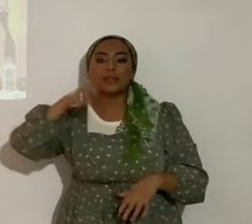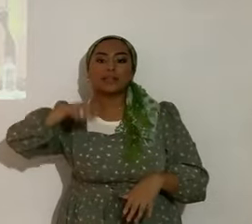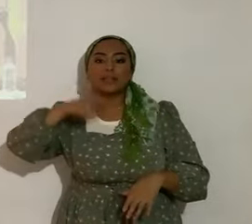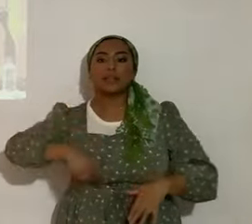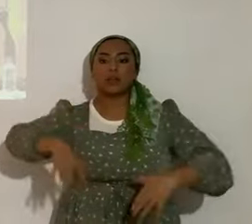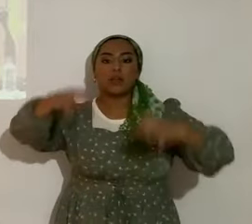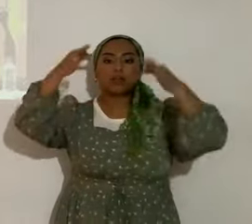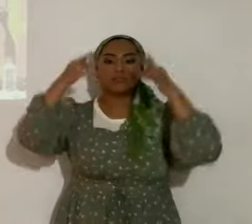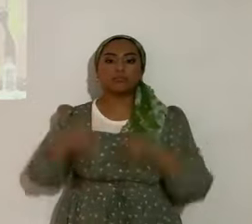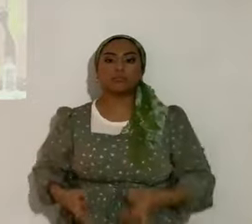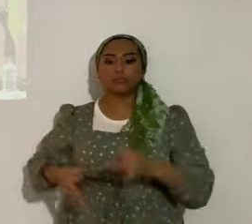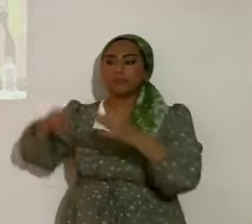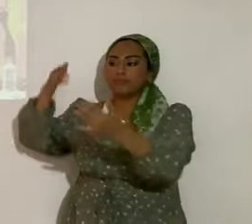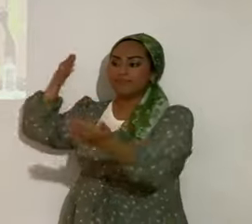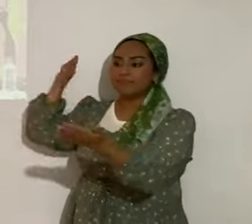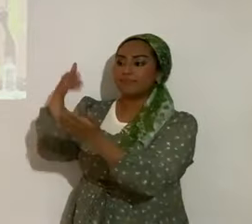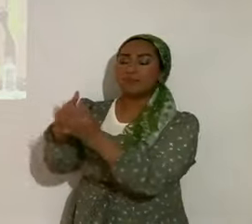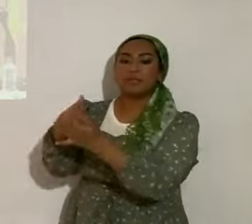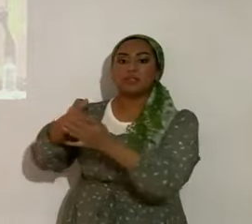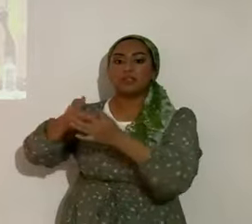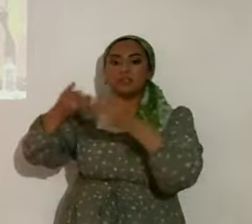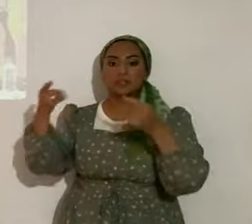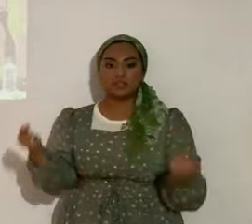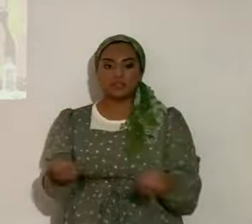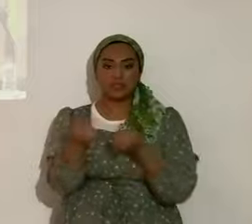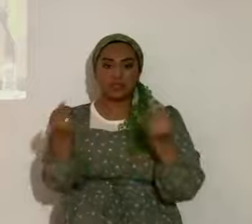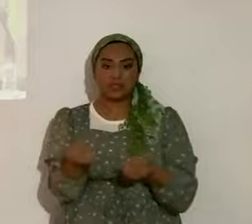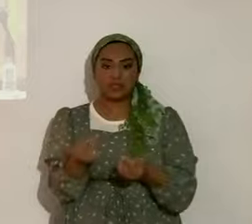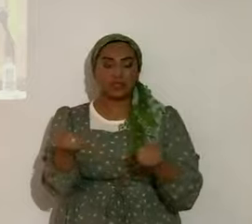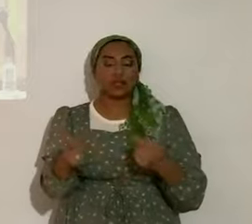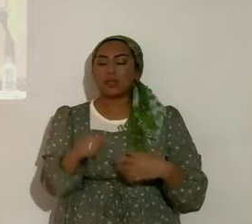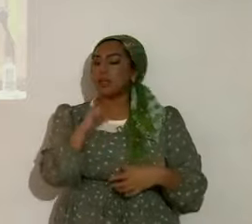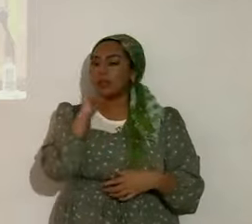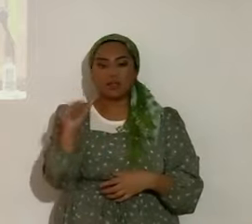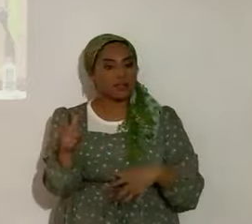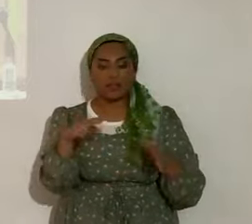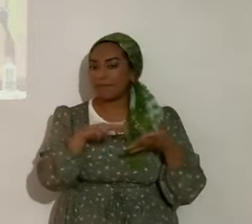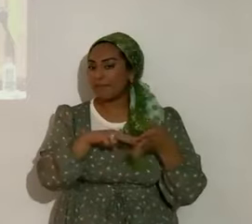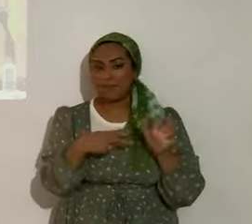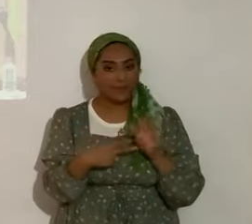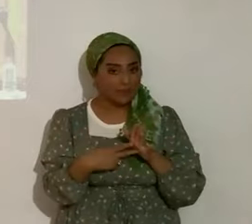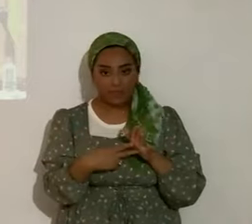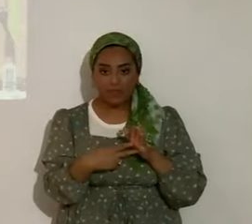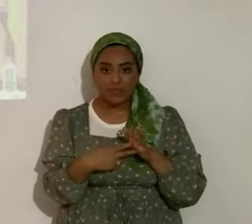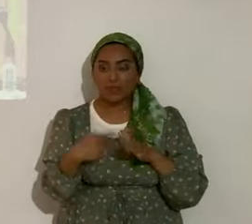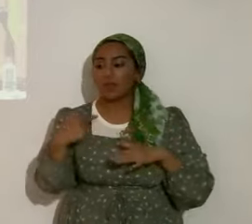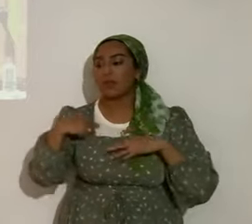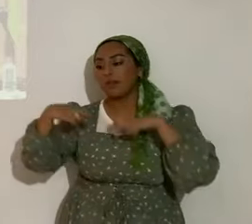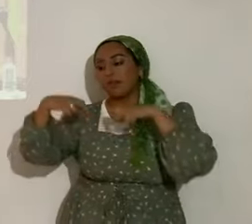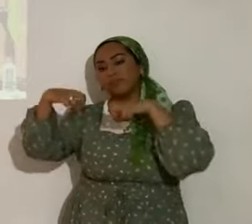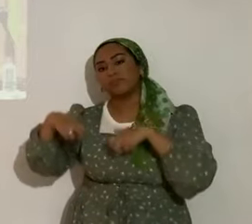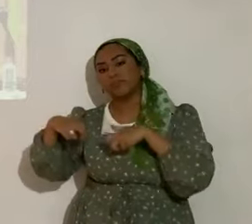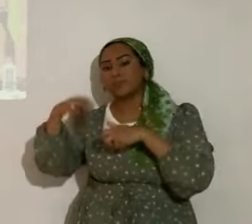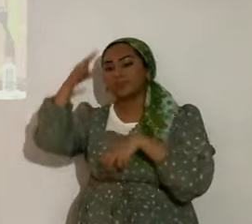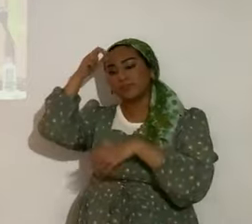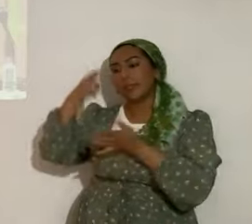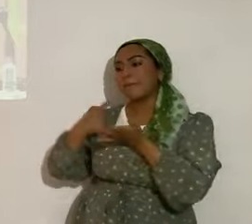drásticas contra el pecado. No significa para nada hacer la paz con el